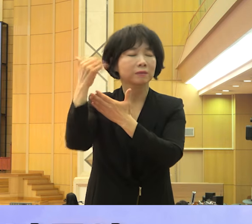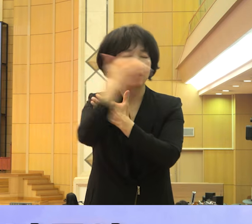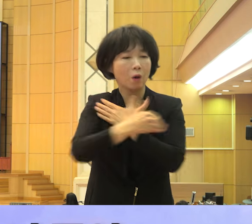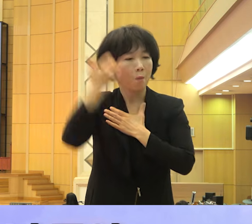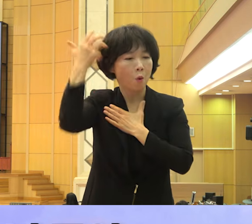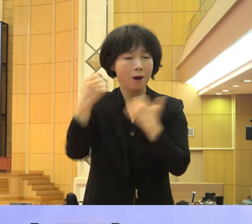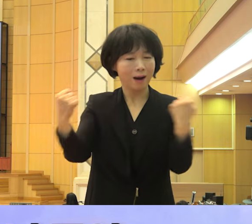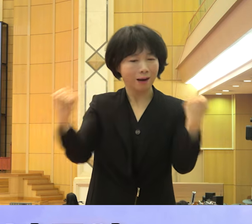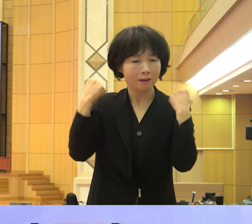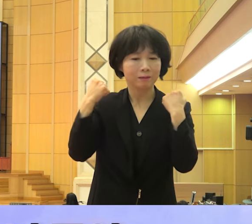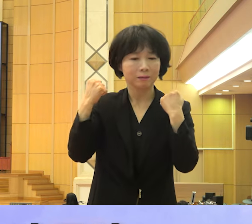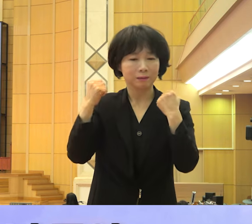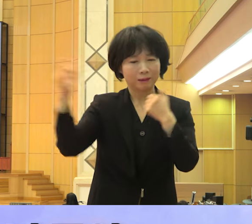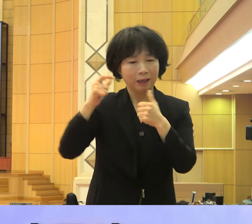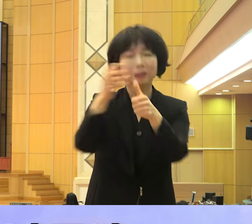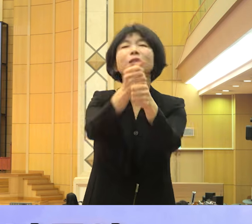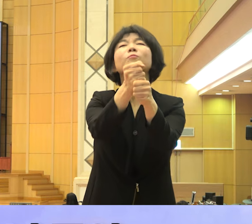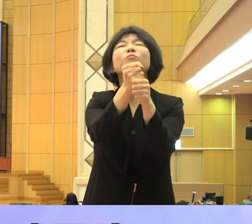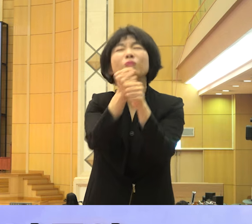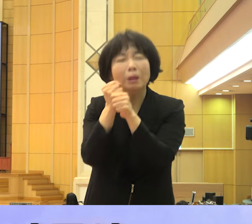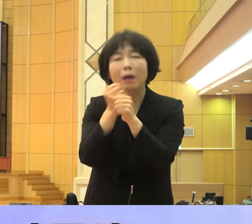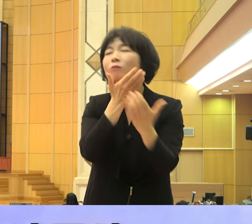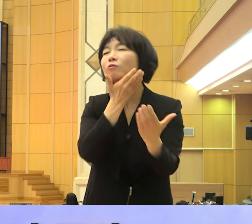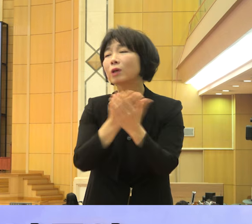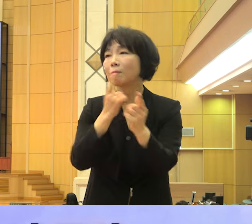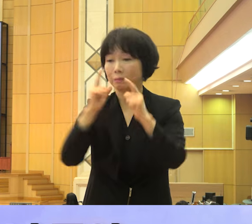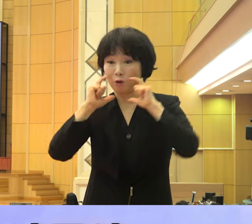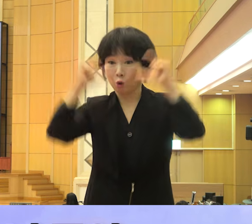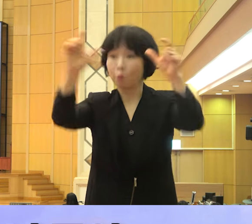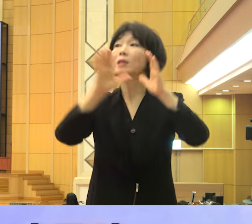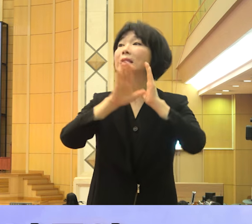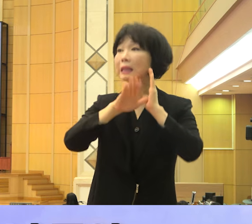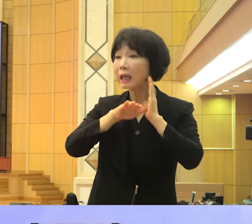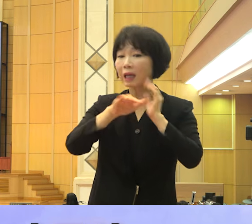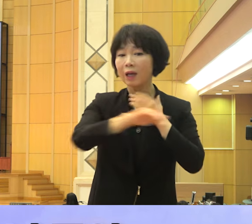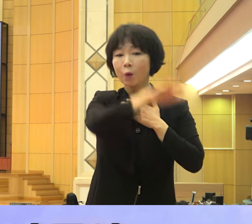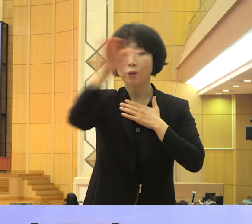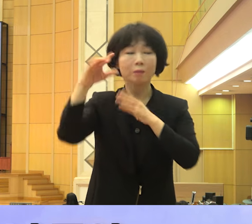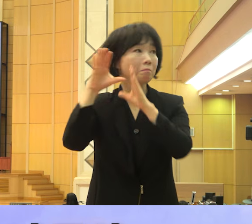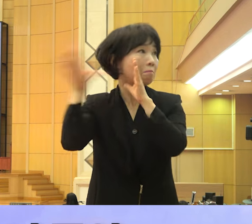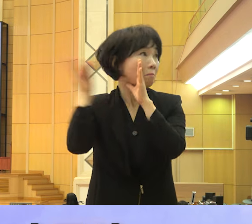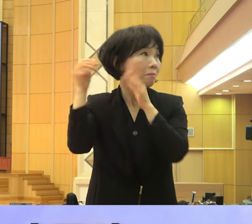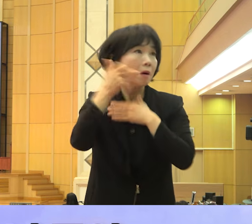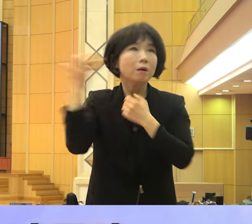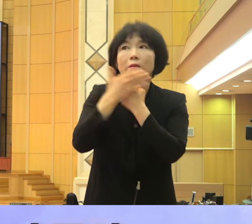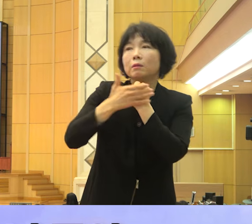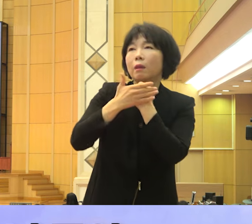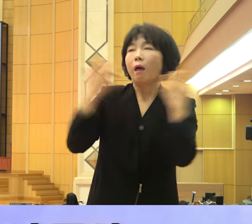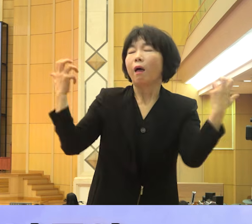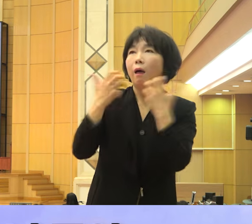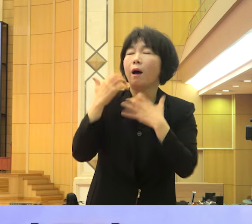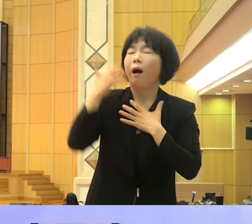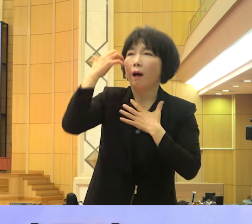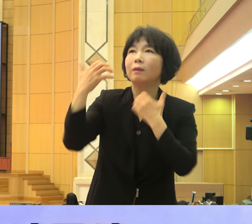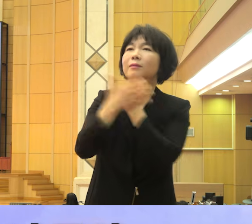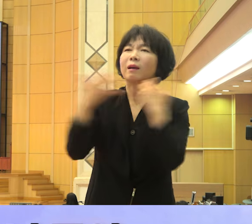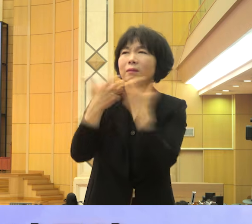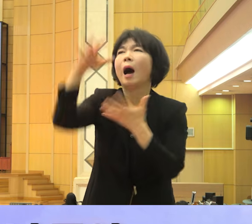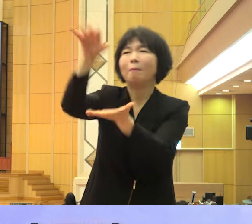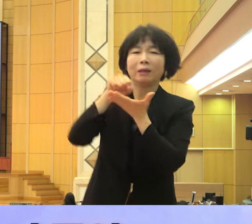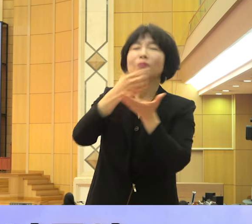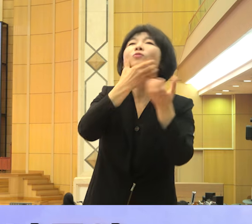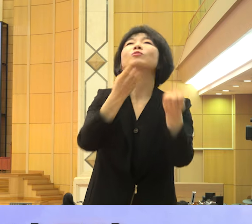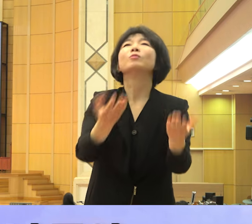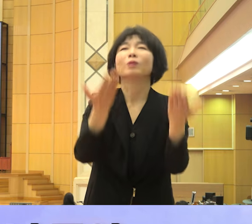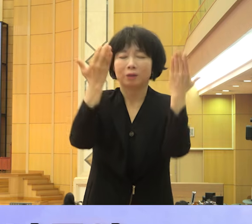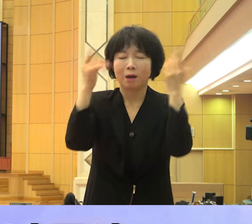해주시고 사명 감당케 해주시고 시간도 귀한 말씀을 주실 때에 저희들 큰 은혜로 넘치게 하여 주시옵소서. 또 저희들